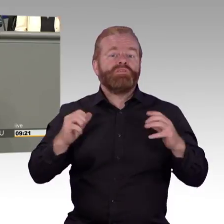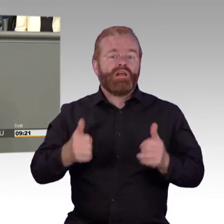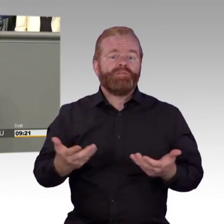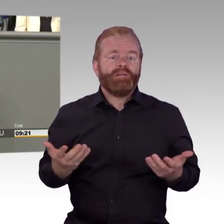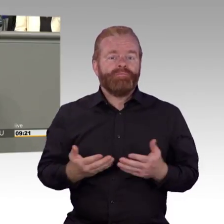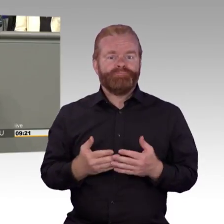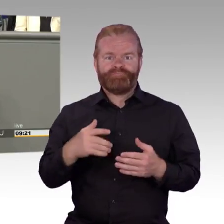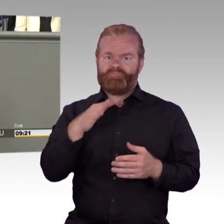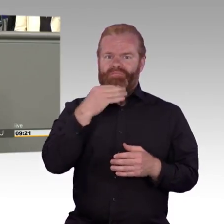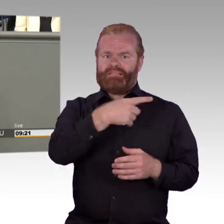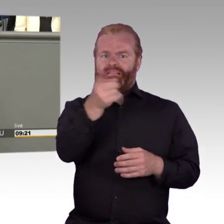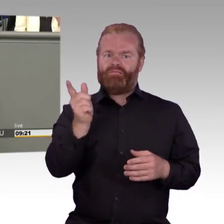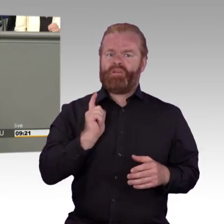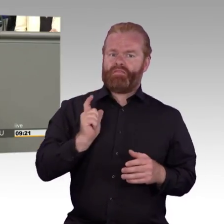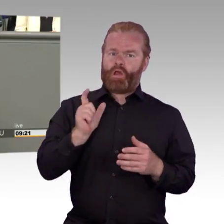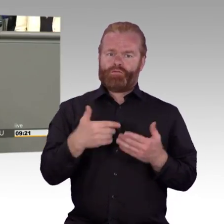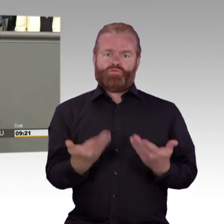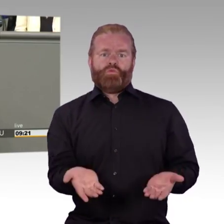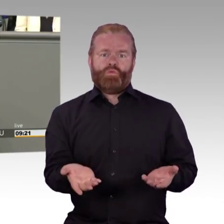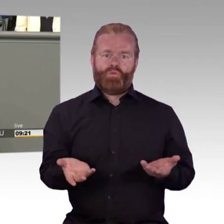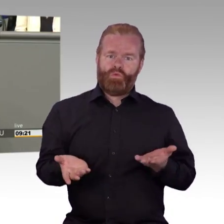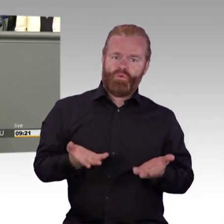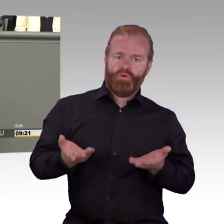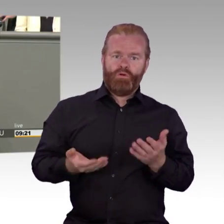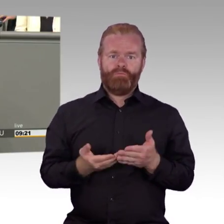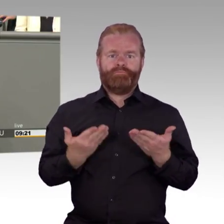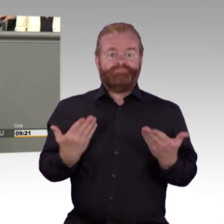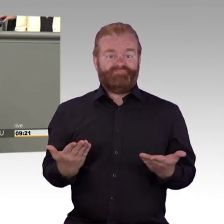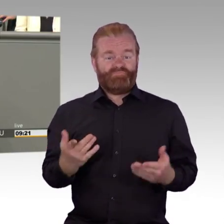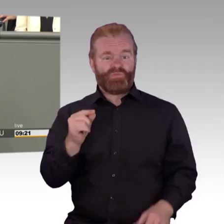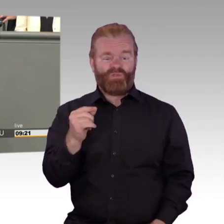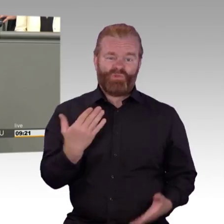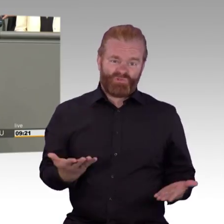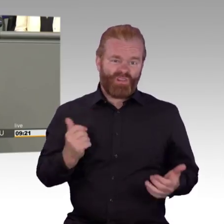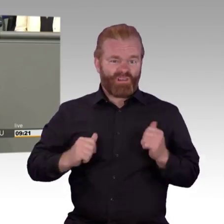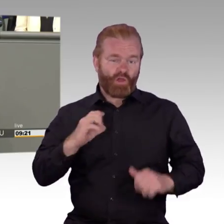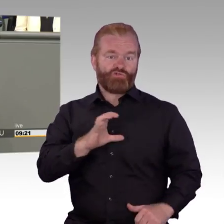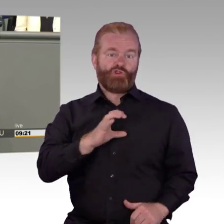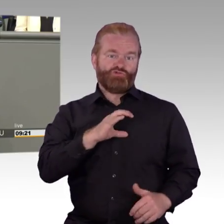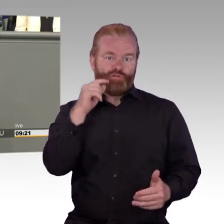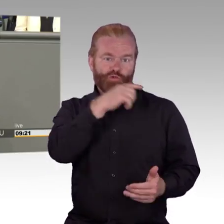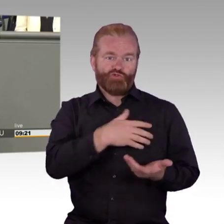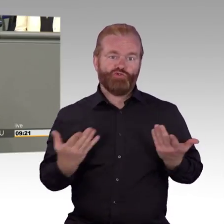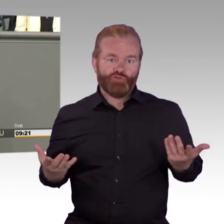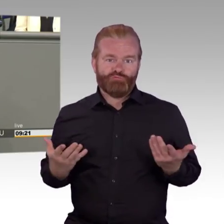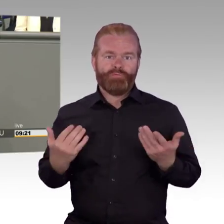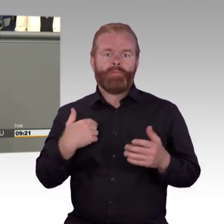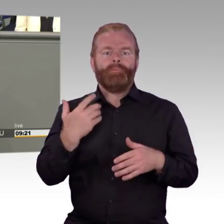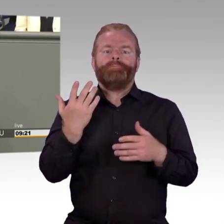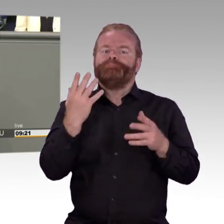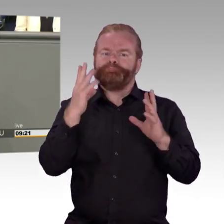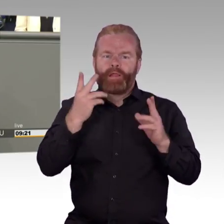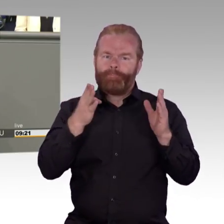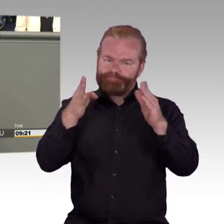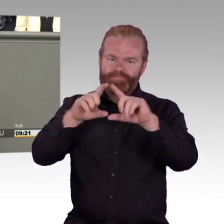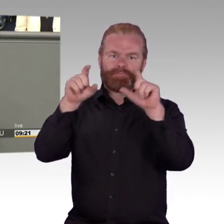zur Musterfeststellungsklage reden, die heute hier verabschiedet werden soll. Frau Kollegin, gestatten Sie eine Zwischenfrage